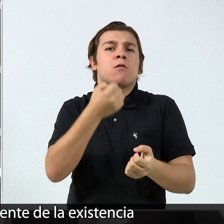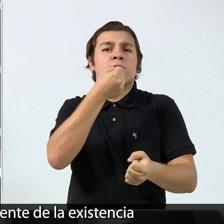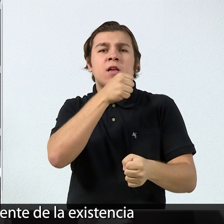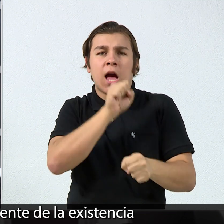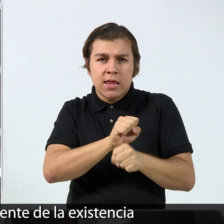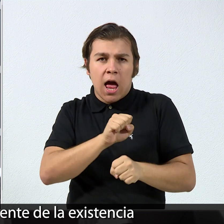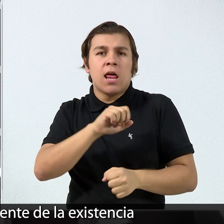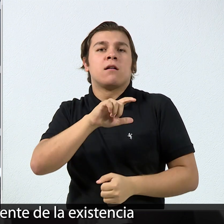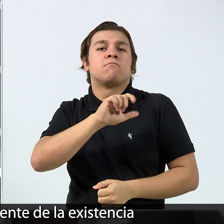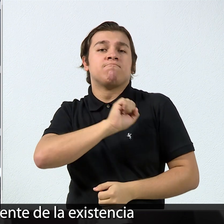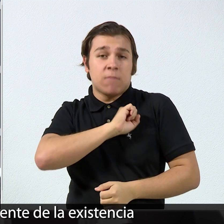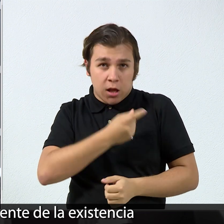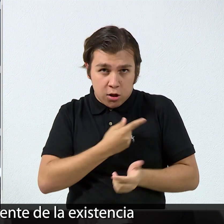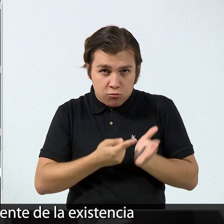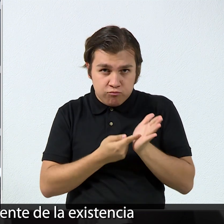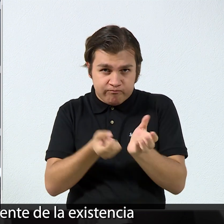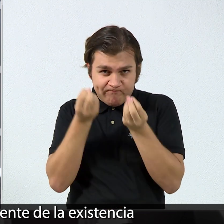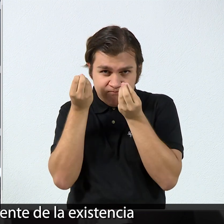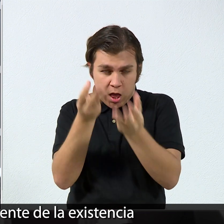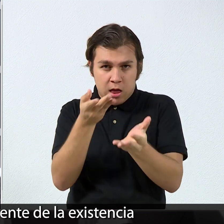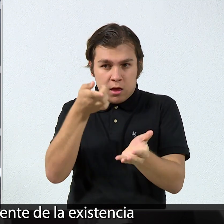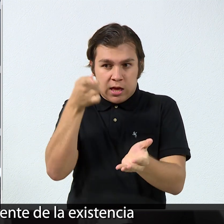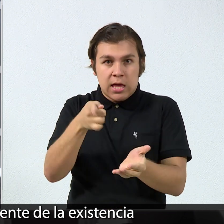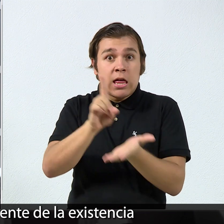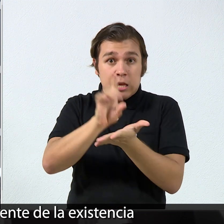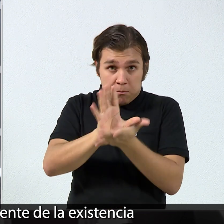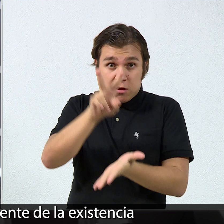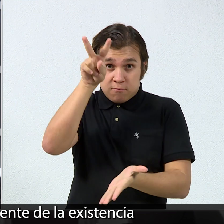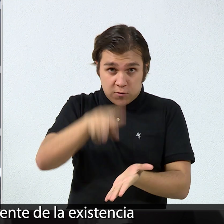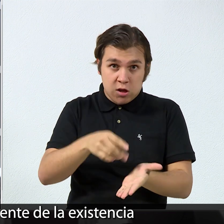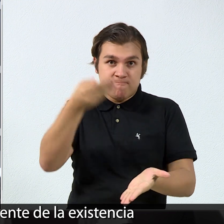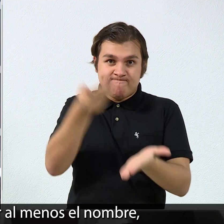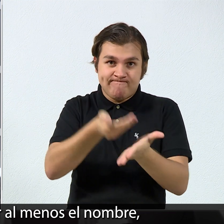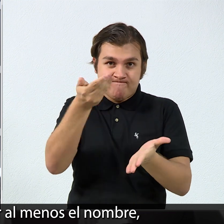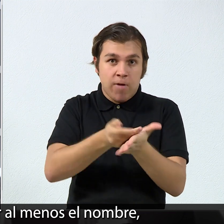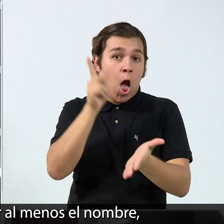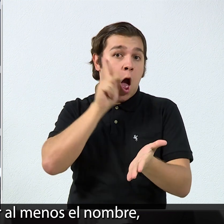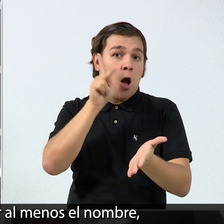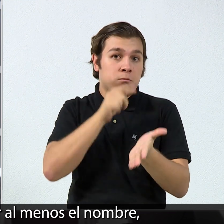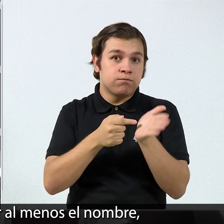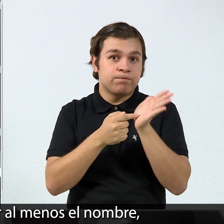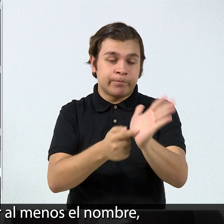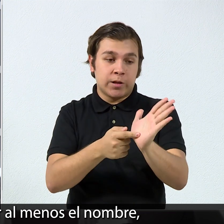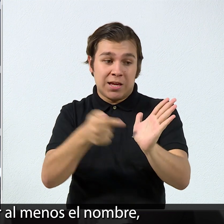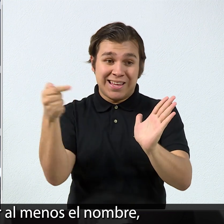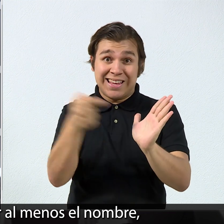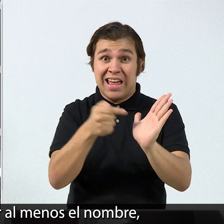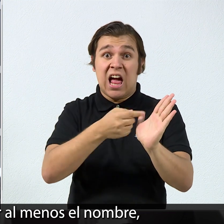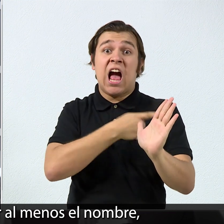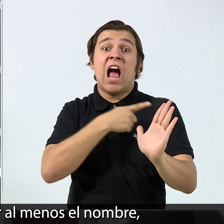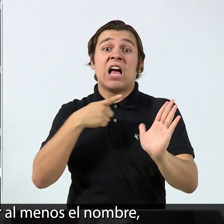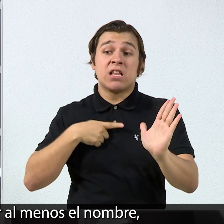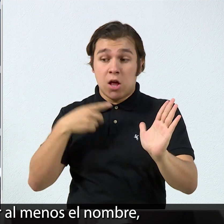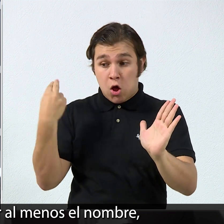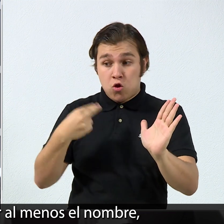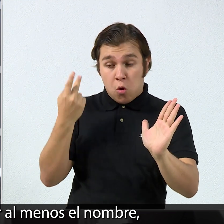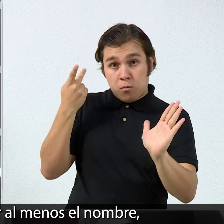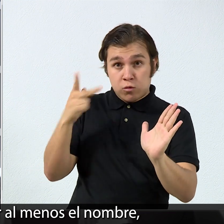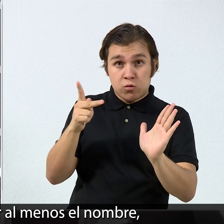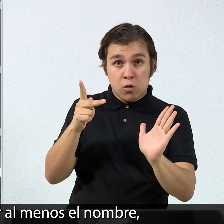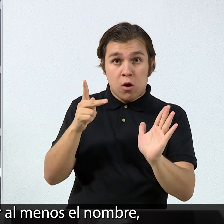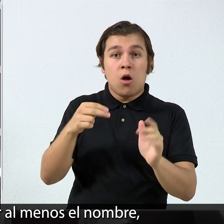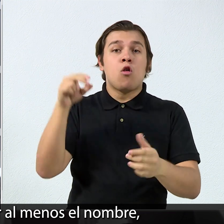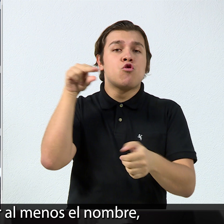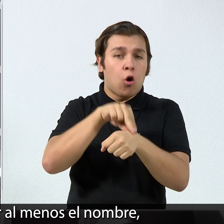que dé cuenta fehaciente de la existencia de la discapacidad permanente, que deberá contener al menos el nombre, firma